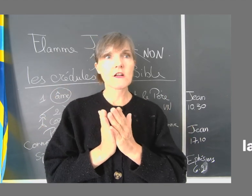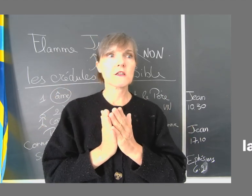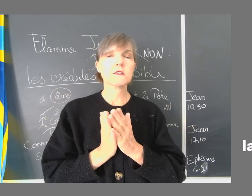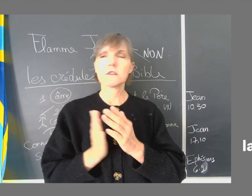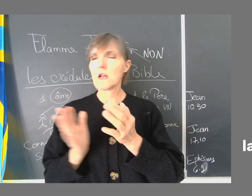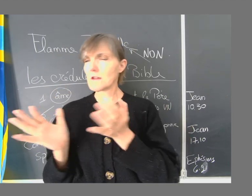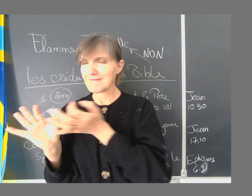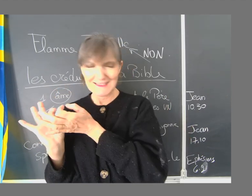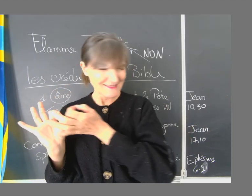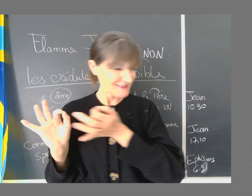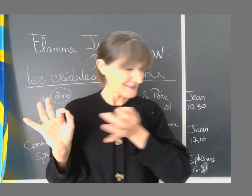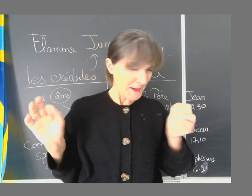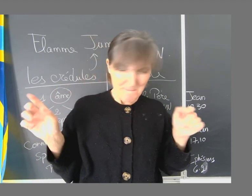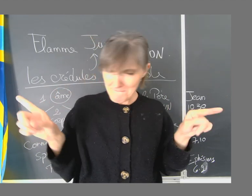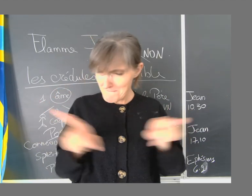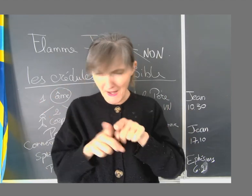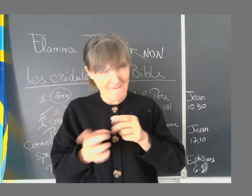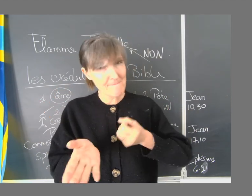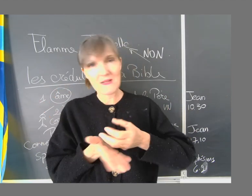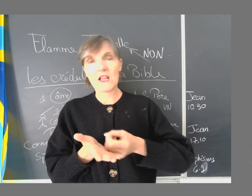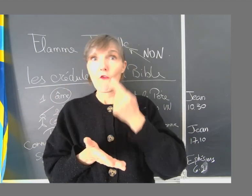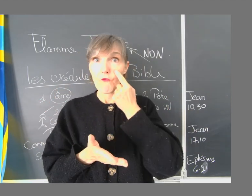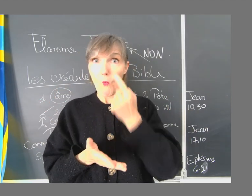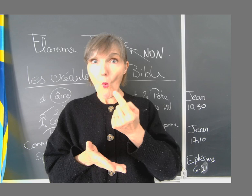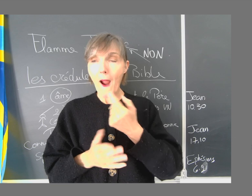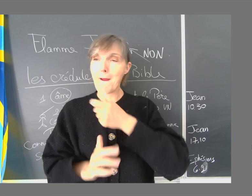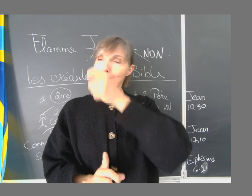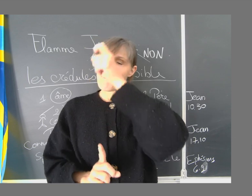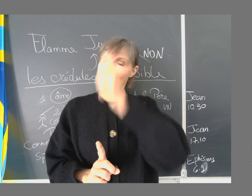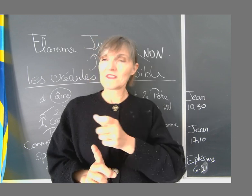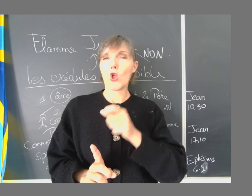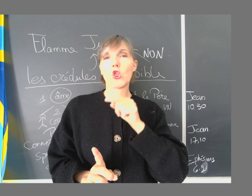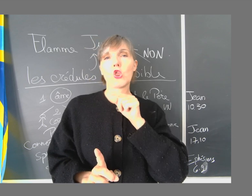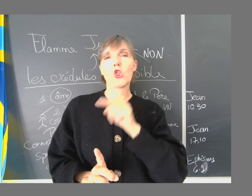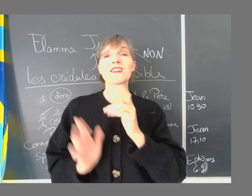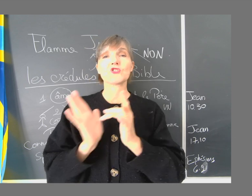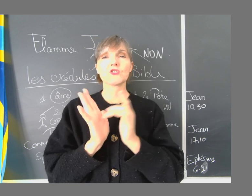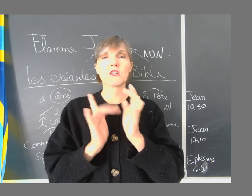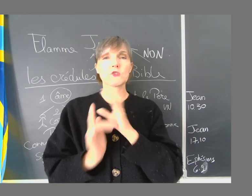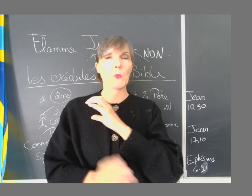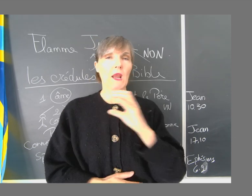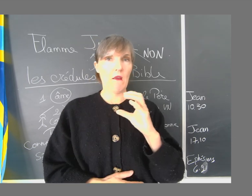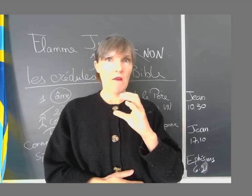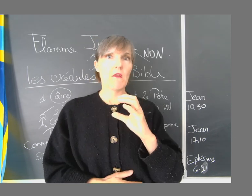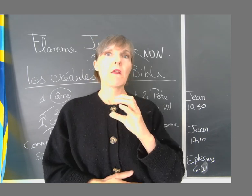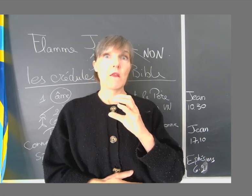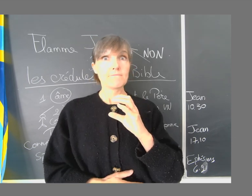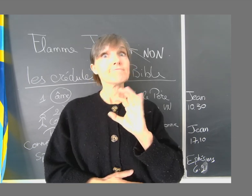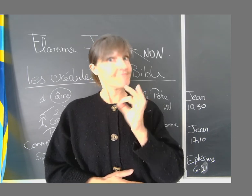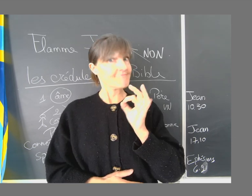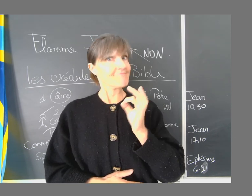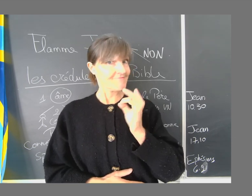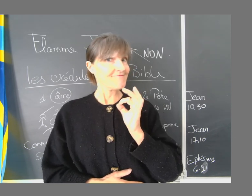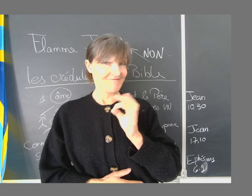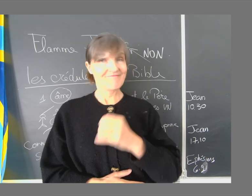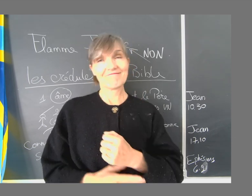l'apocalypse dans 66 livres au total le message est centré sur la personne de jésus christ